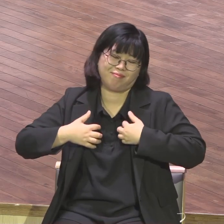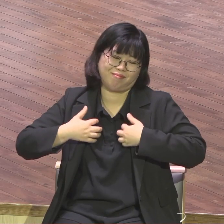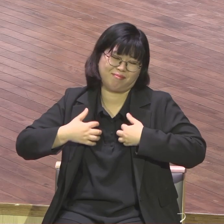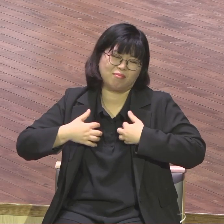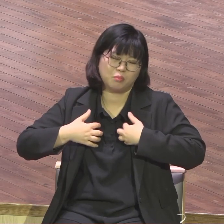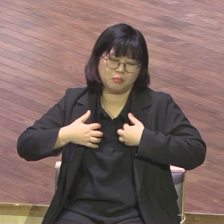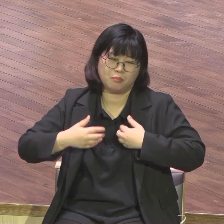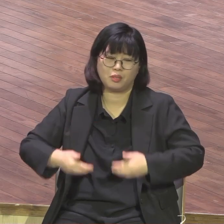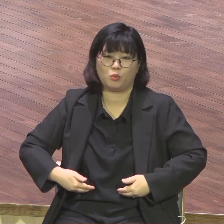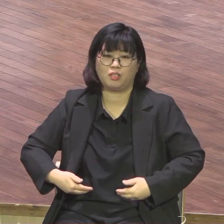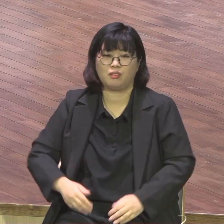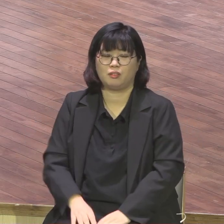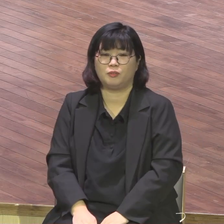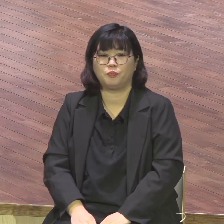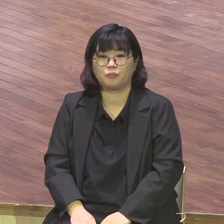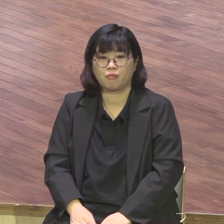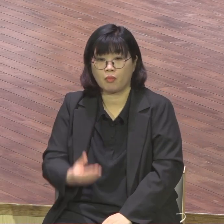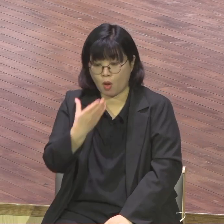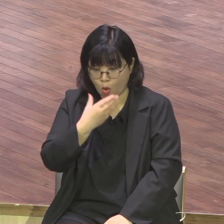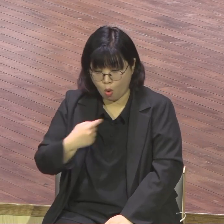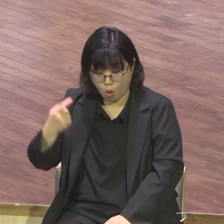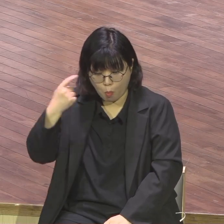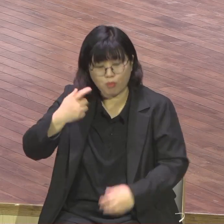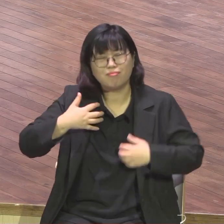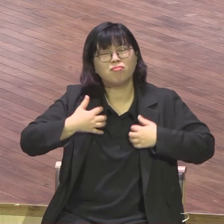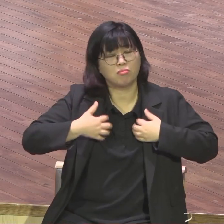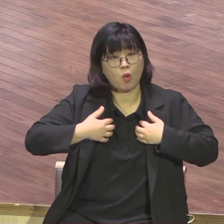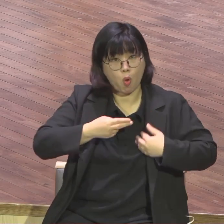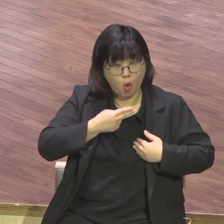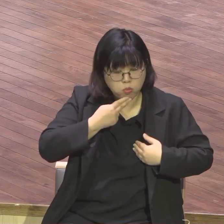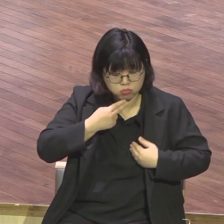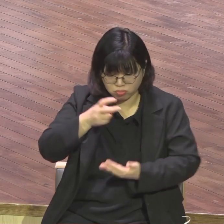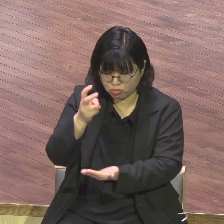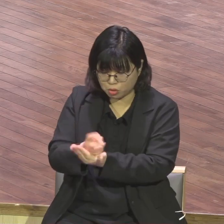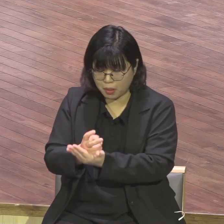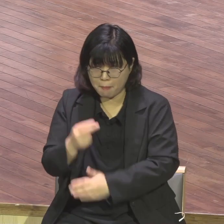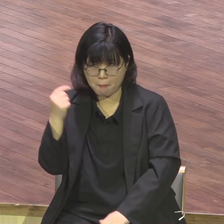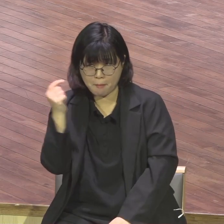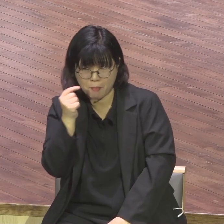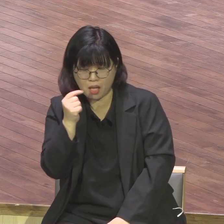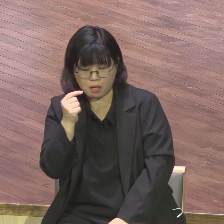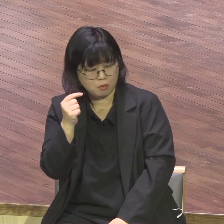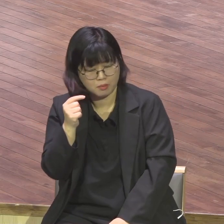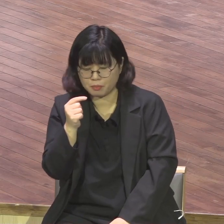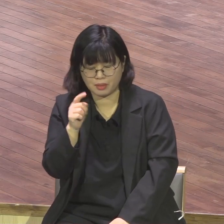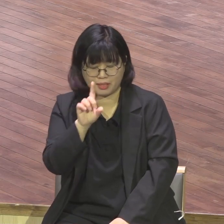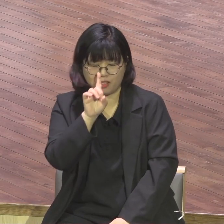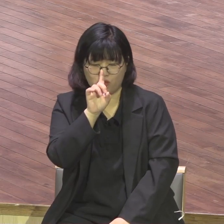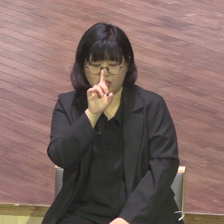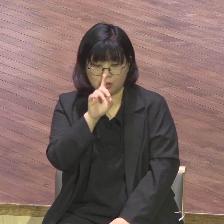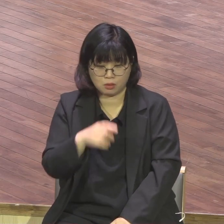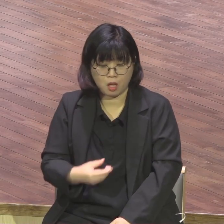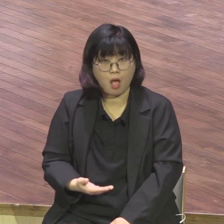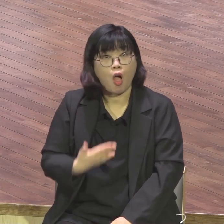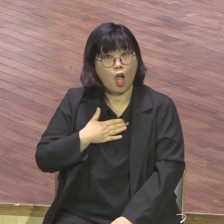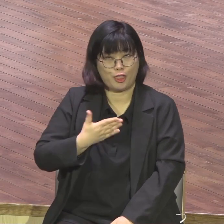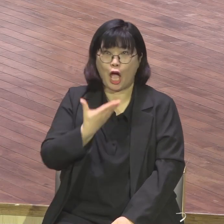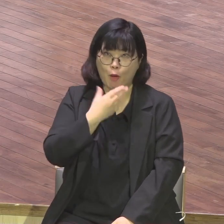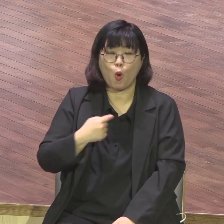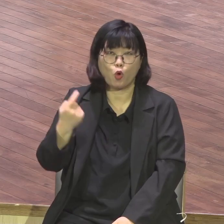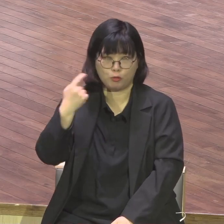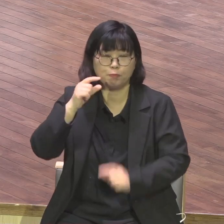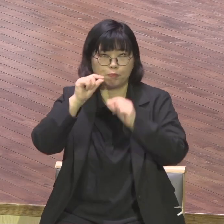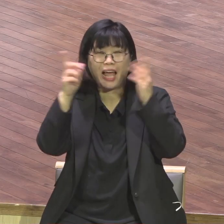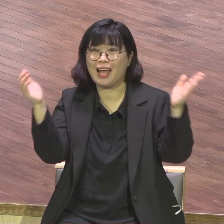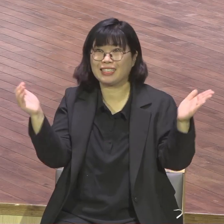아니에요. 누림이 없으면 율법이에요. 그럼 많은 분들이요. 복음과 율법을 왔다 갔다